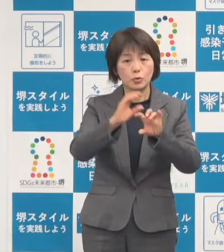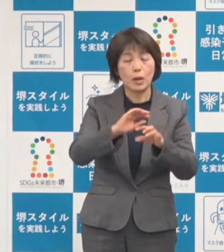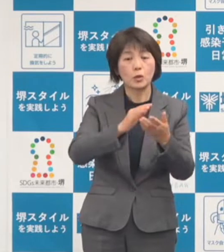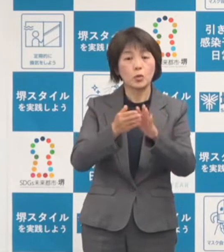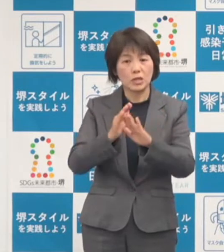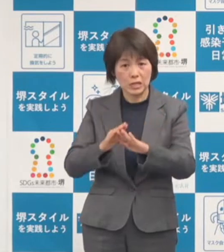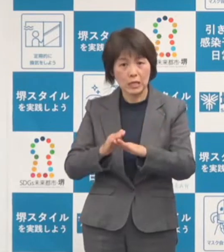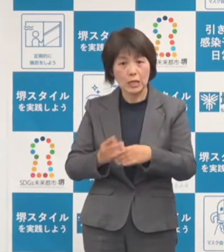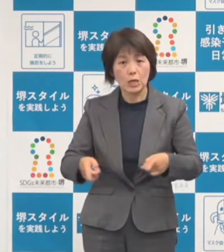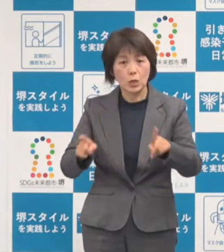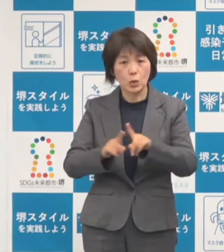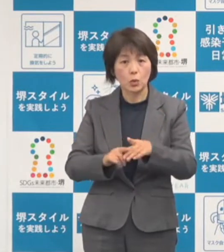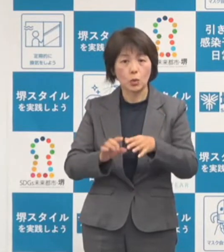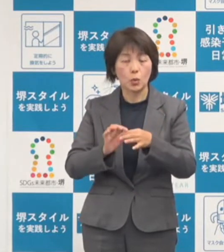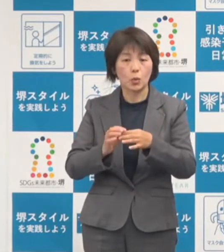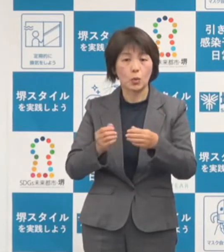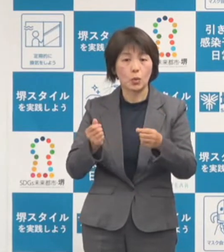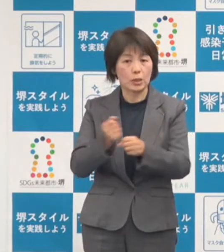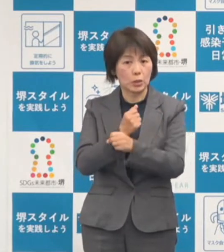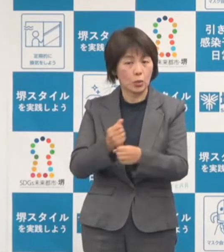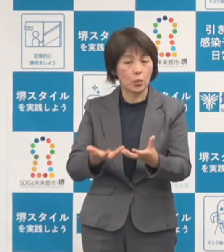という